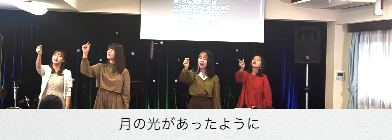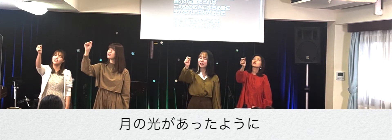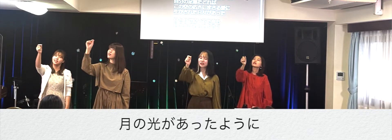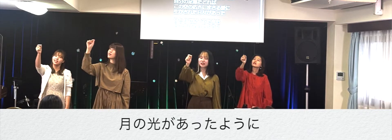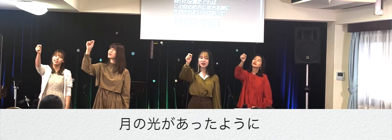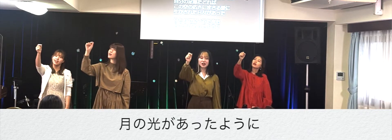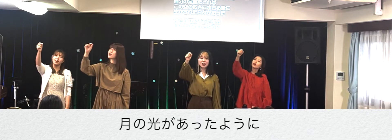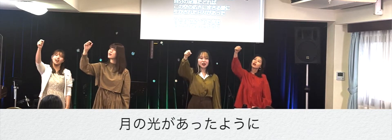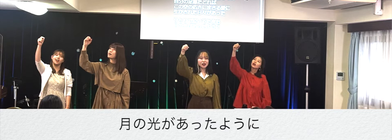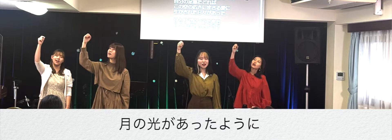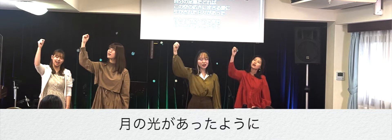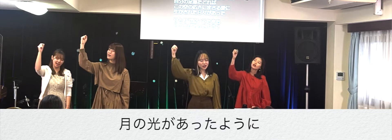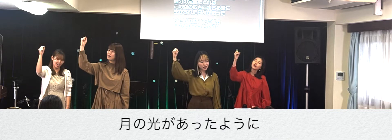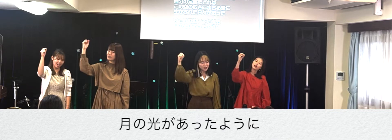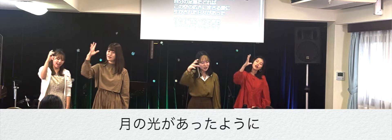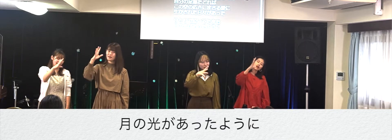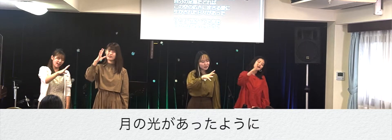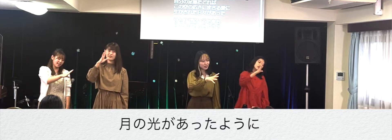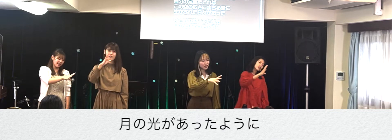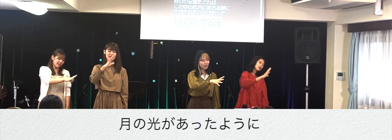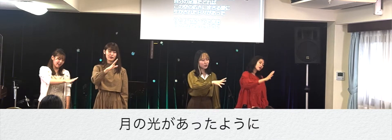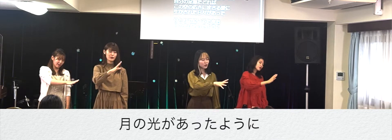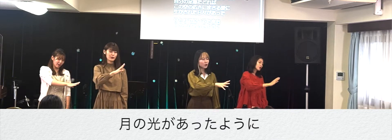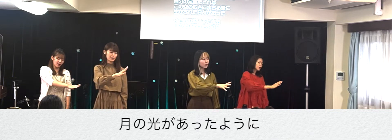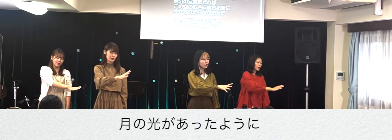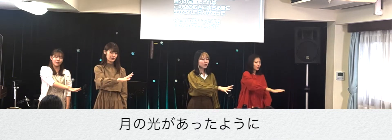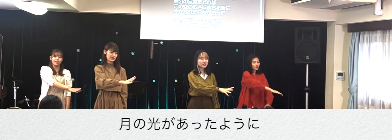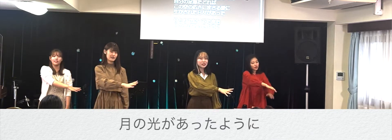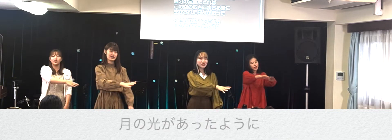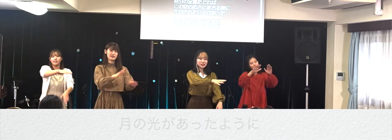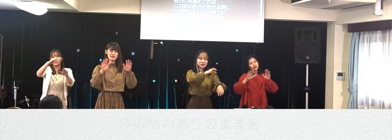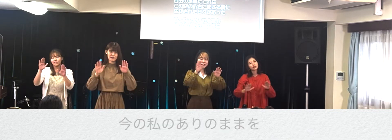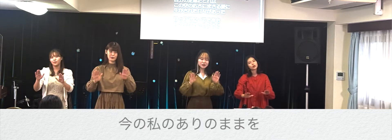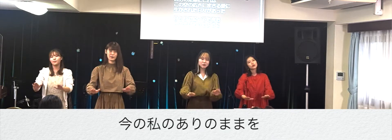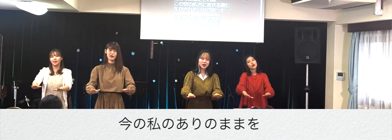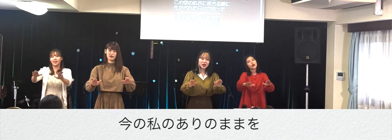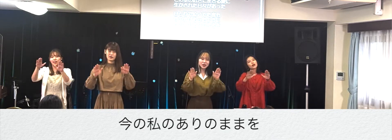光があったように今の